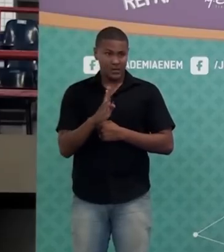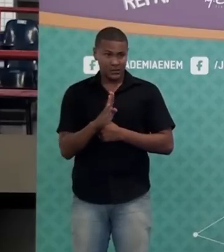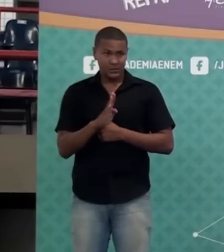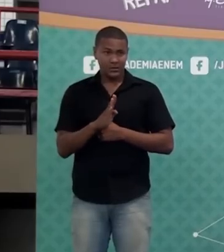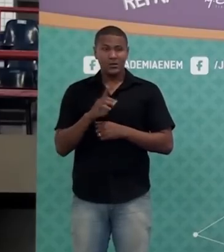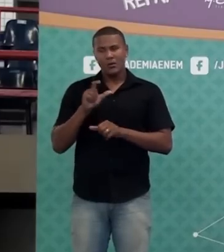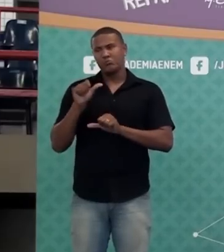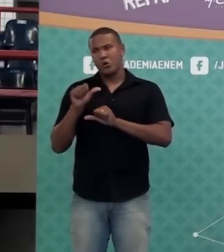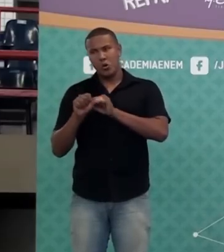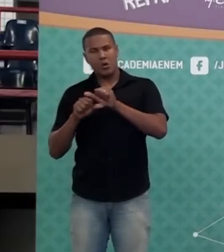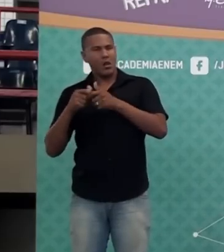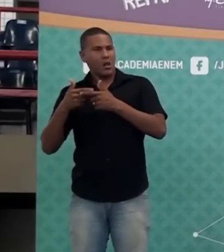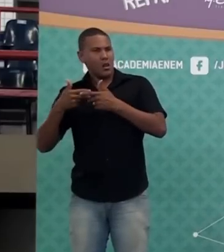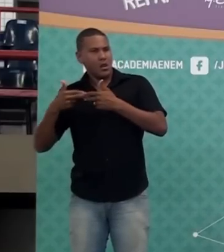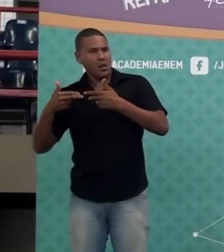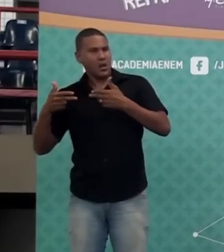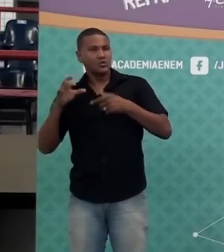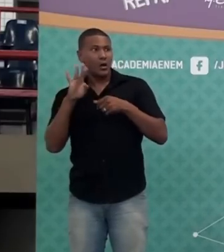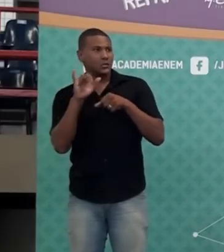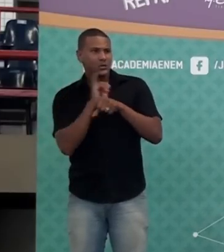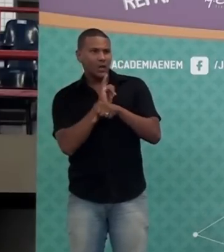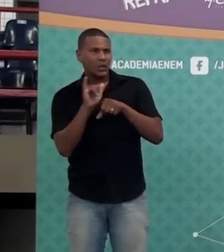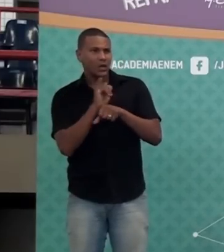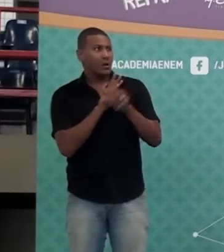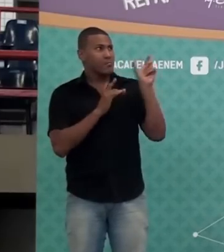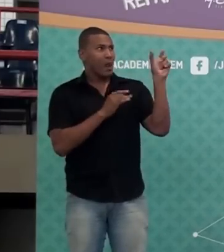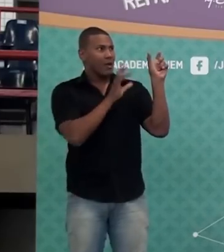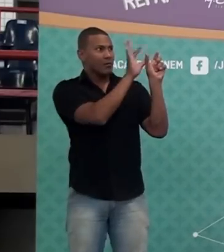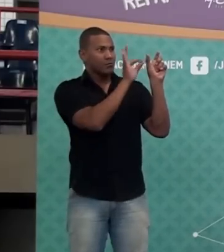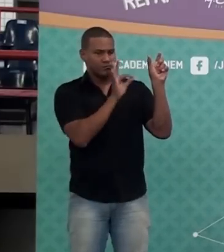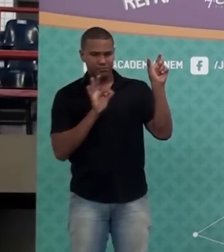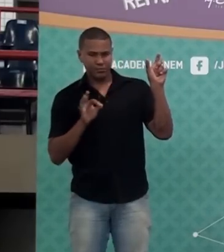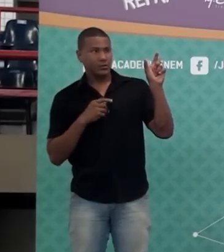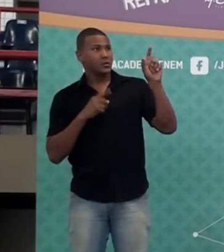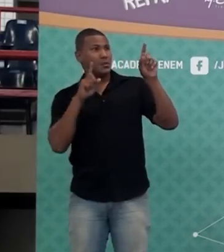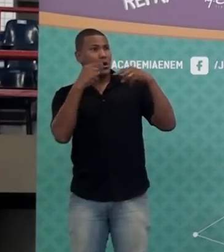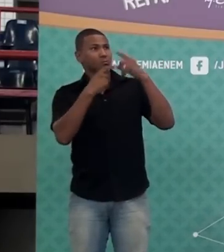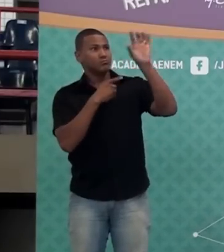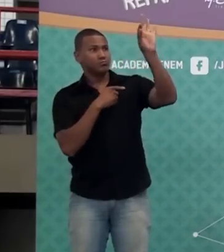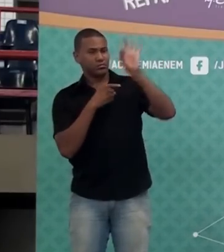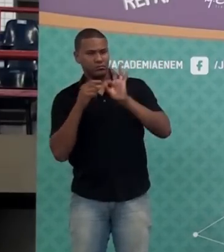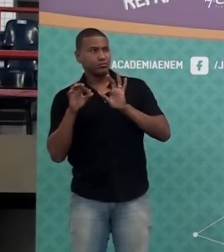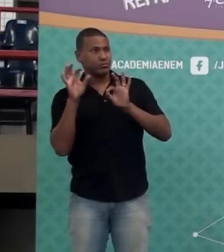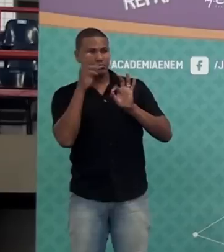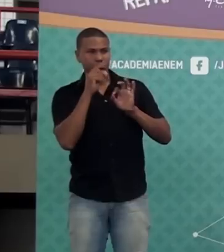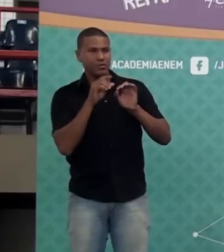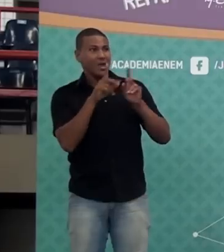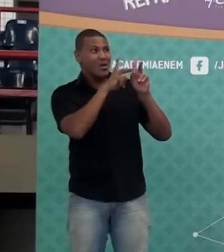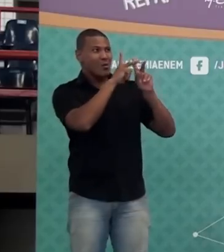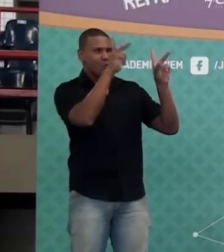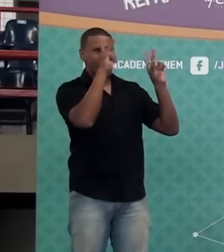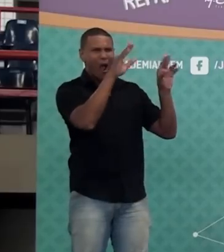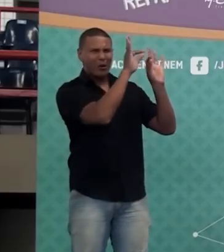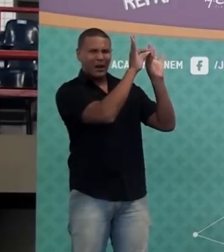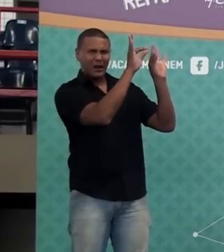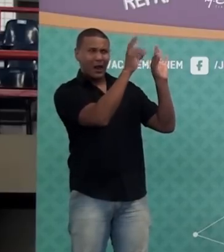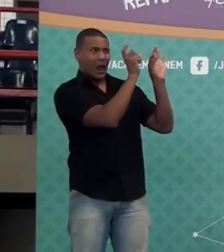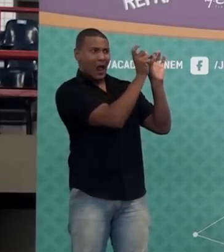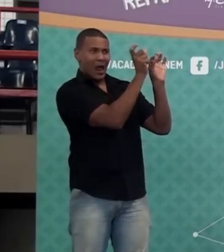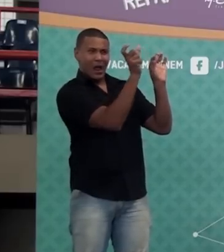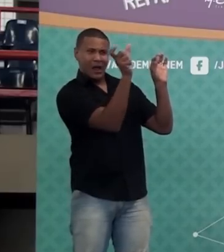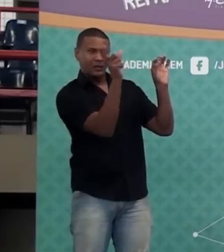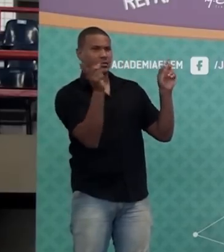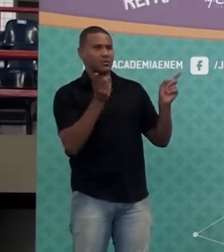Segundo modelo, eu posso pegar o tema e dar sinônimo para certas palavras.